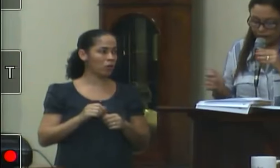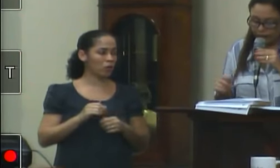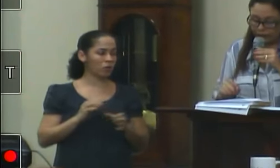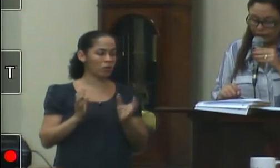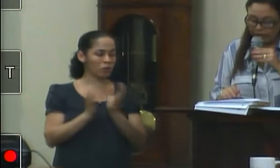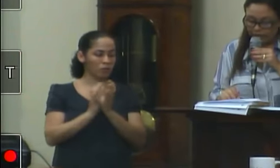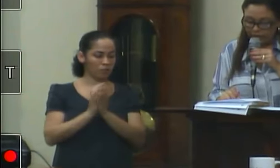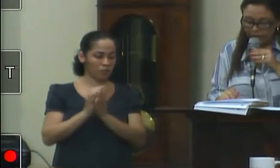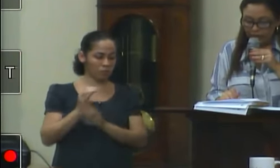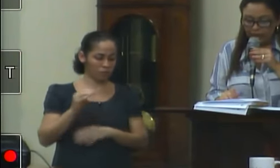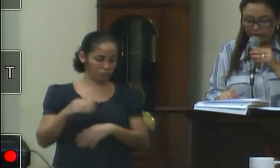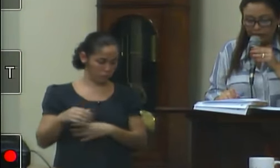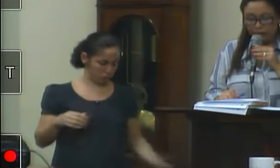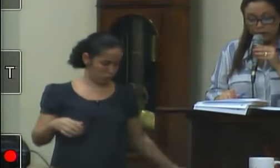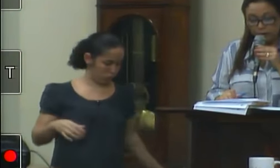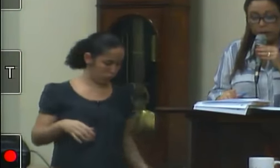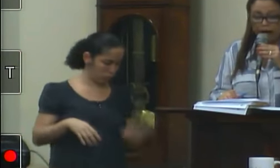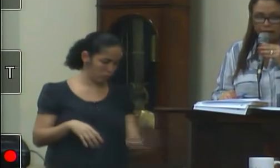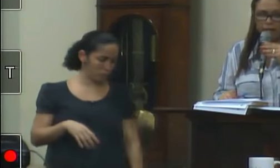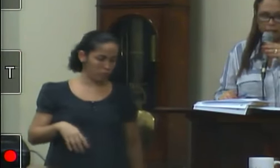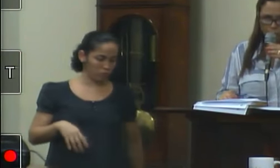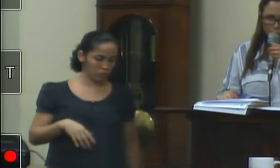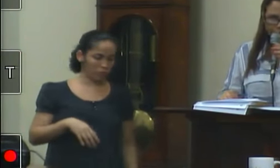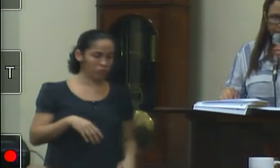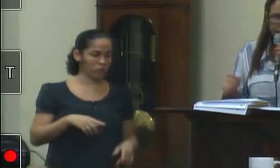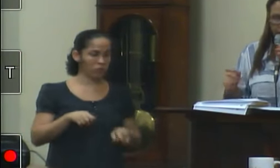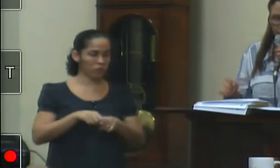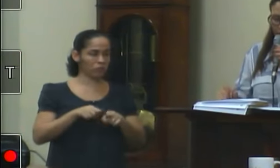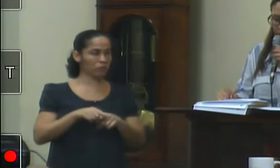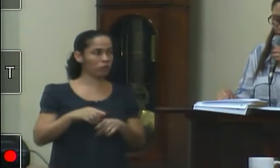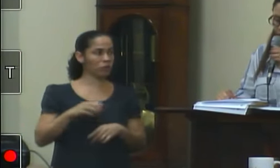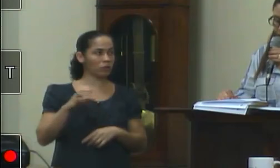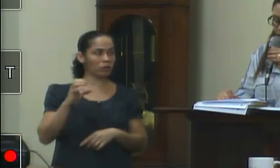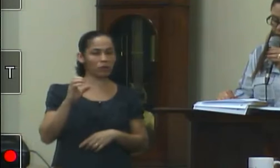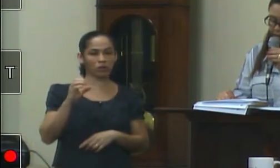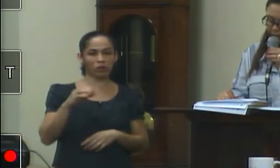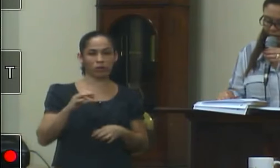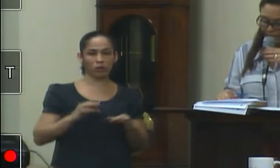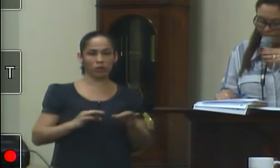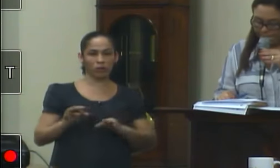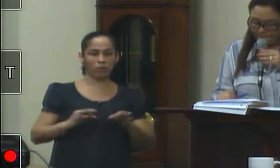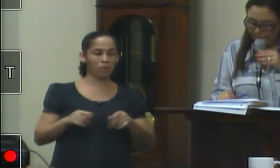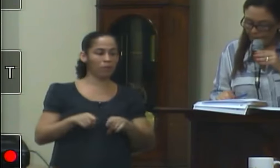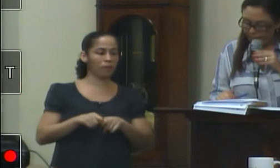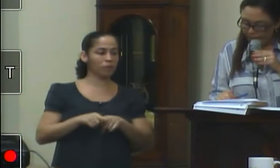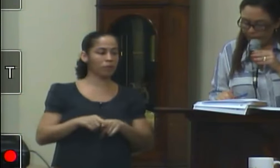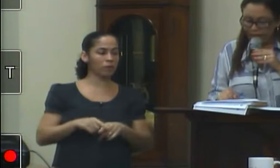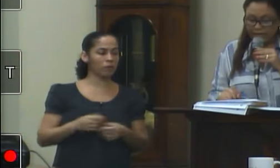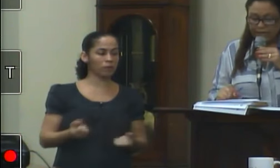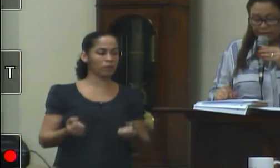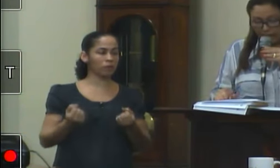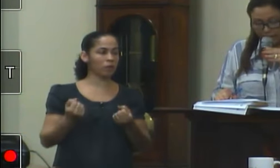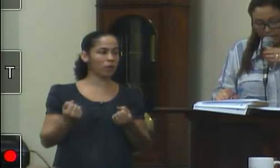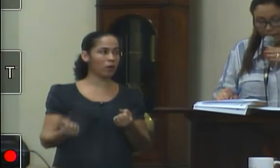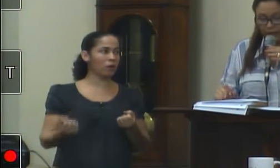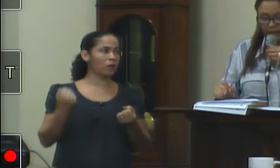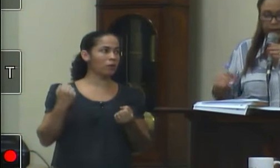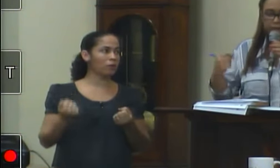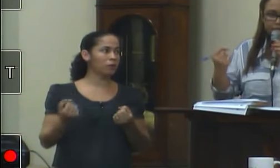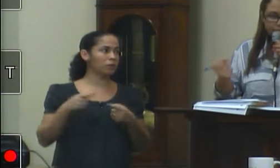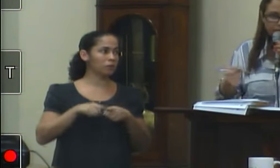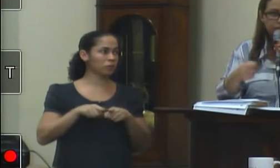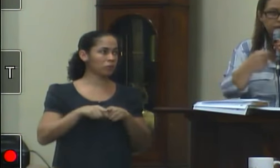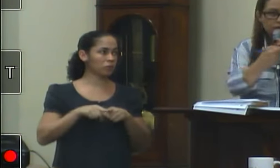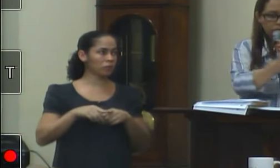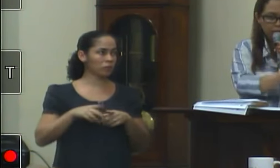integrado. Temos também equipamentos para o CEMUF, que é o centro de fisioterapia, e as emendas,